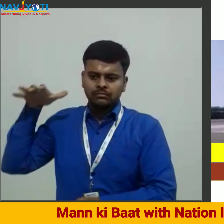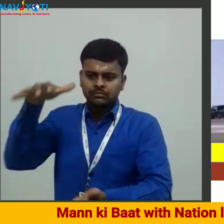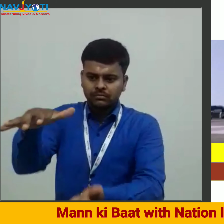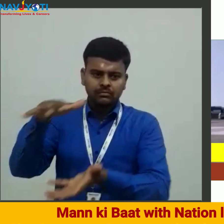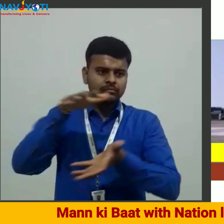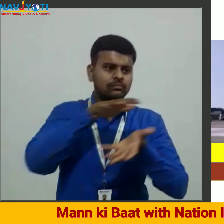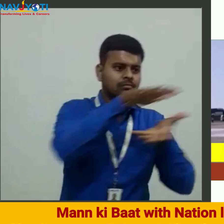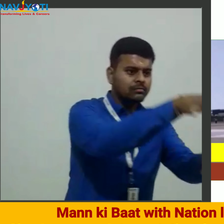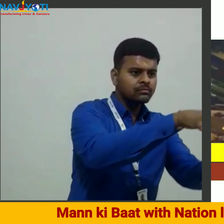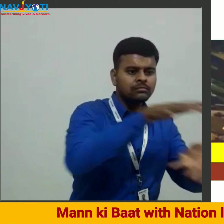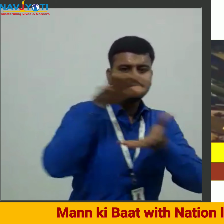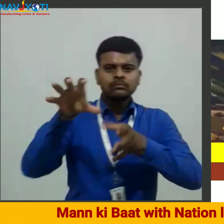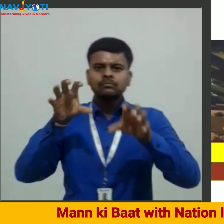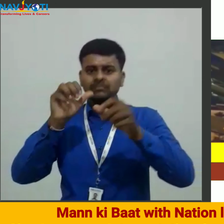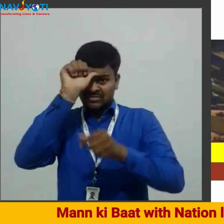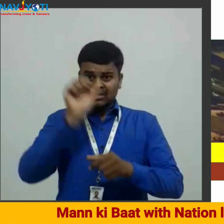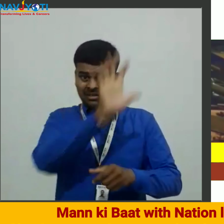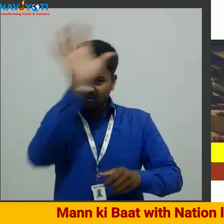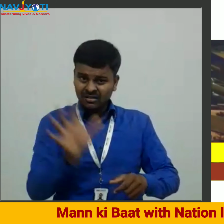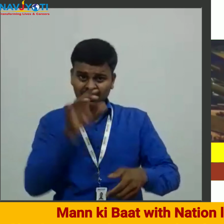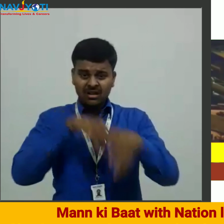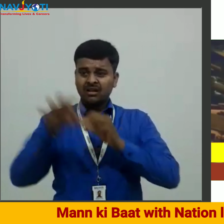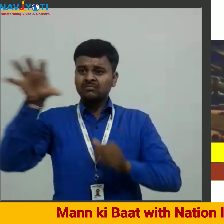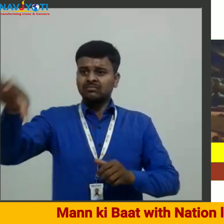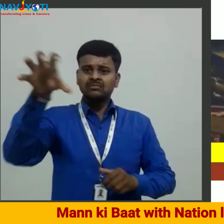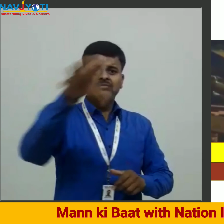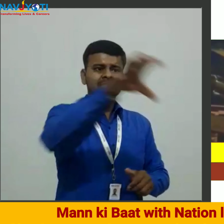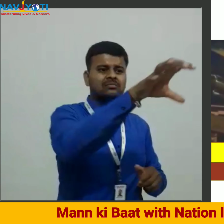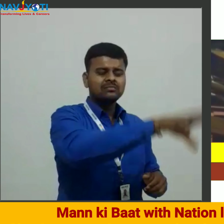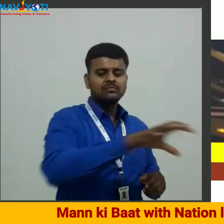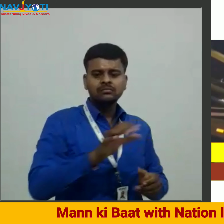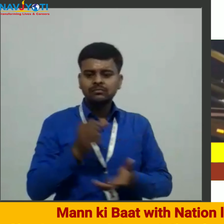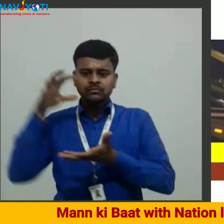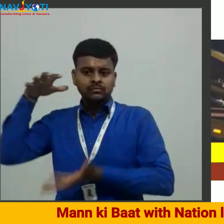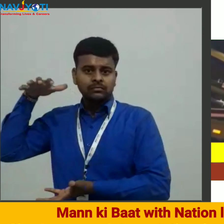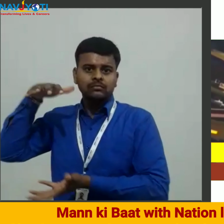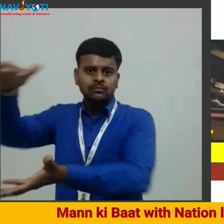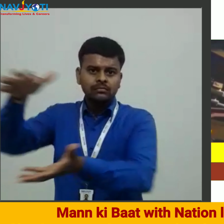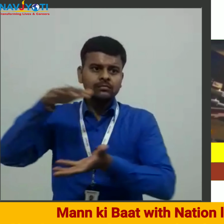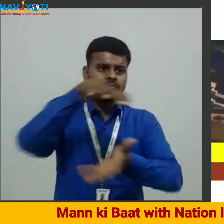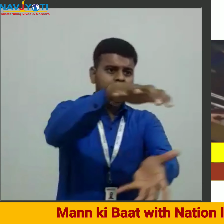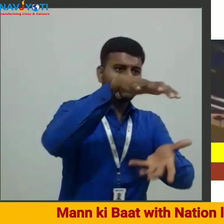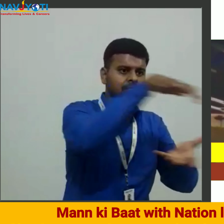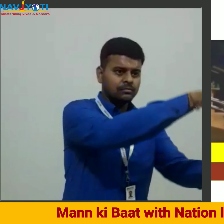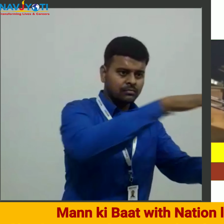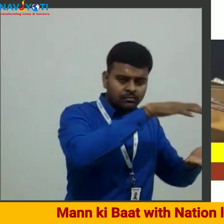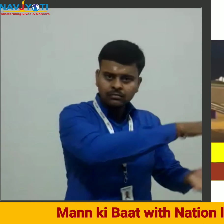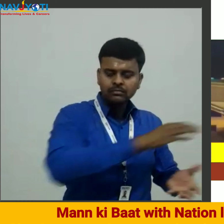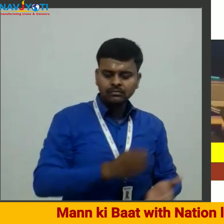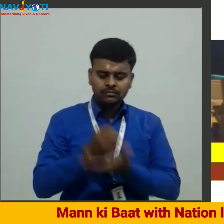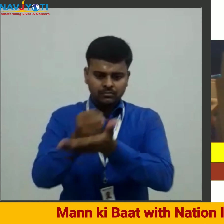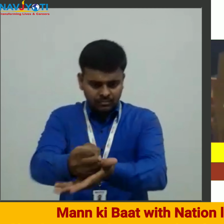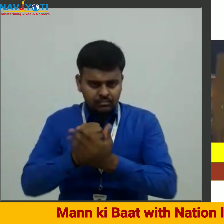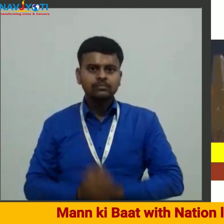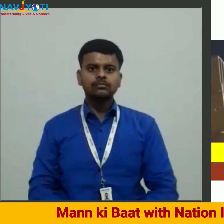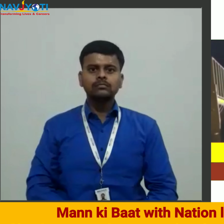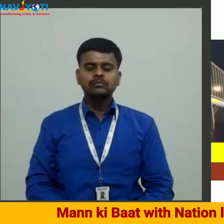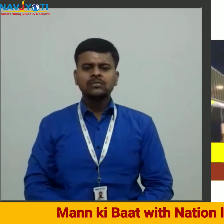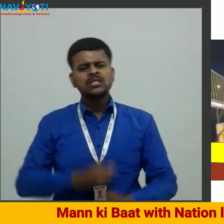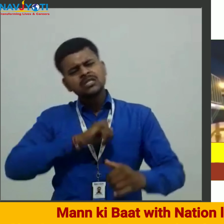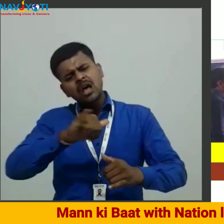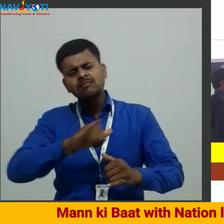और 500 टन से अधिक मेडिकल सामग्री देश के कोने कोने में आप तक